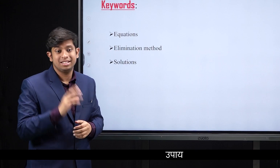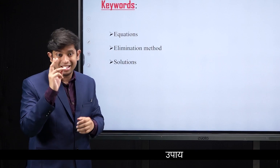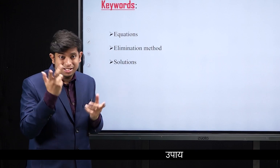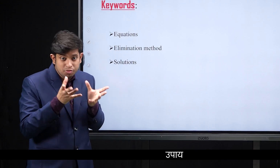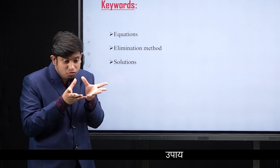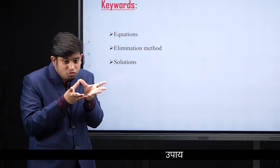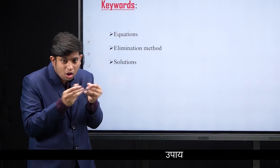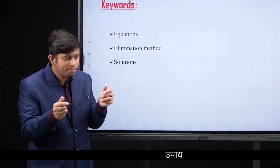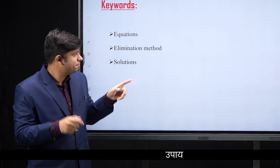उपाय,